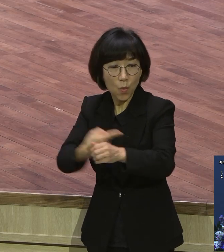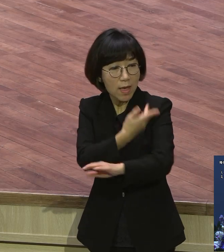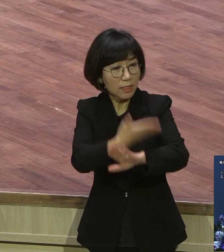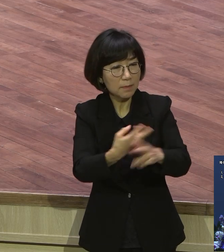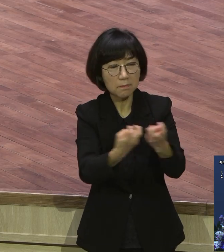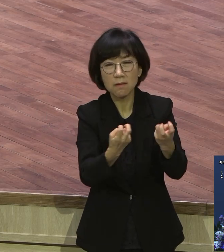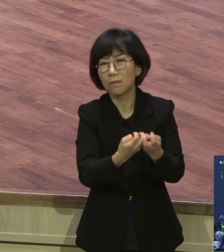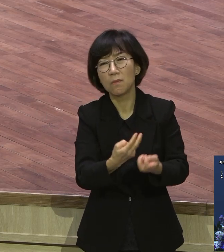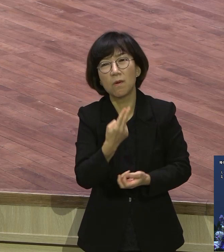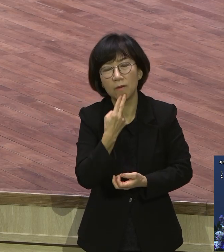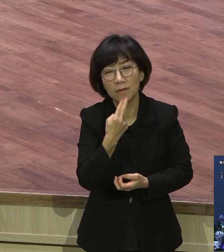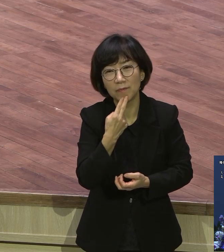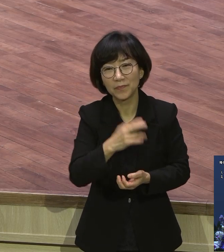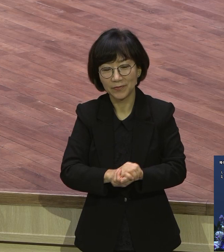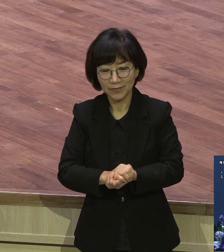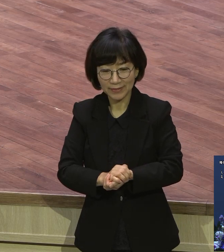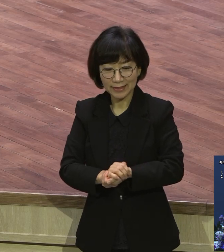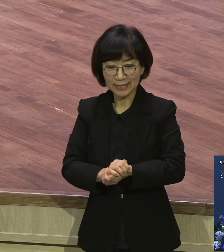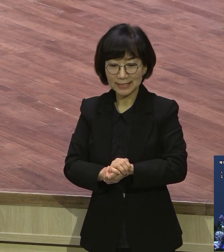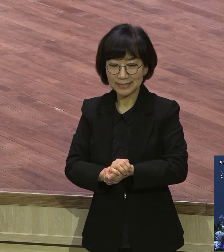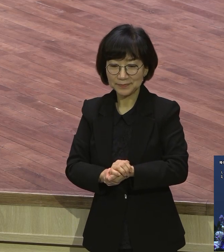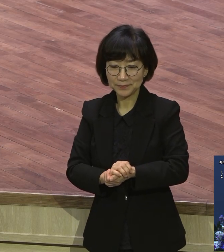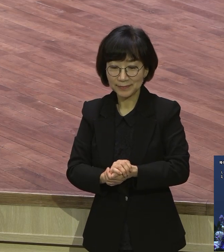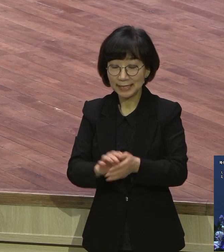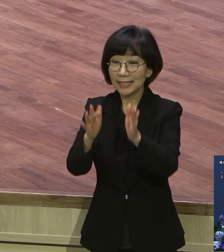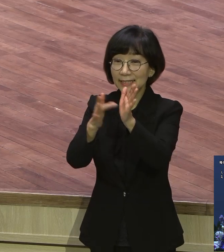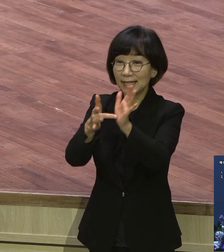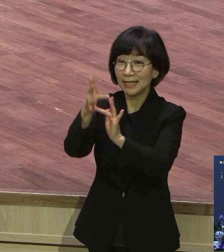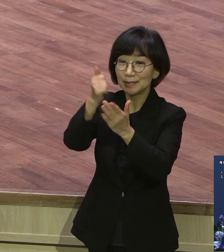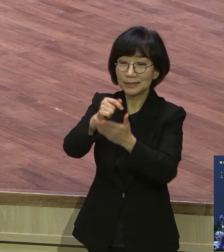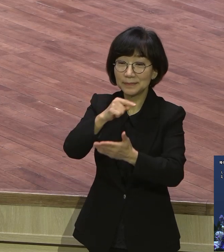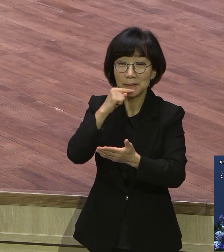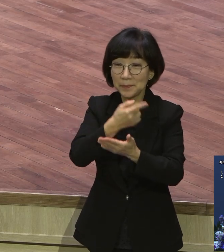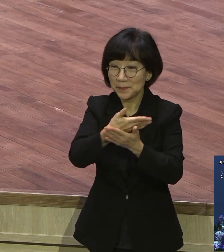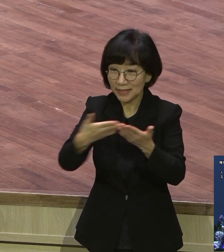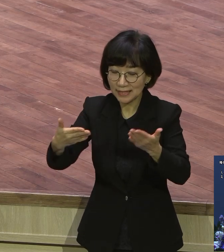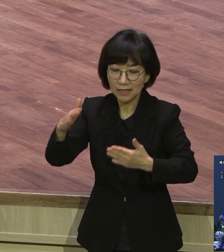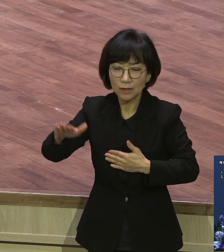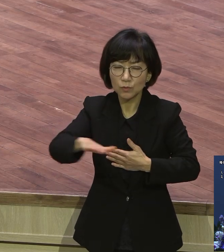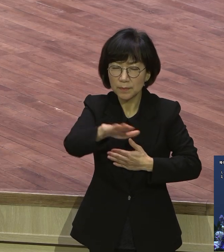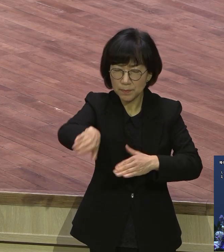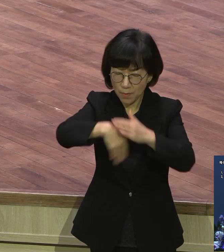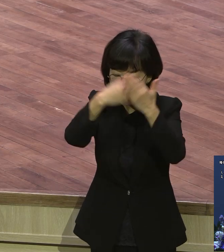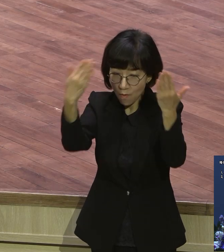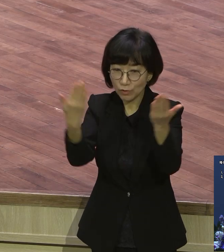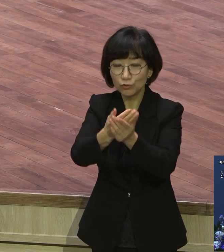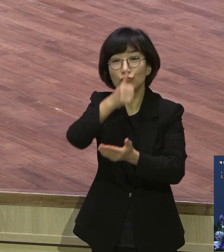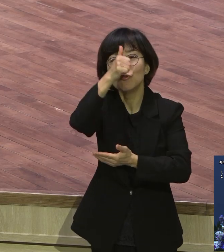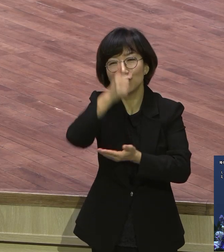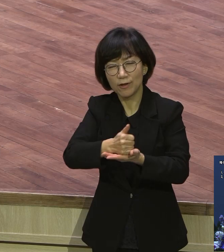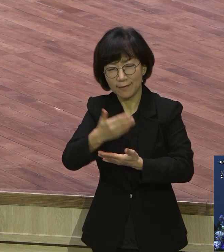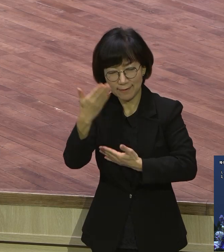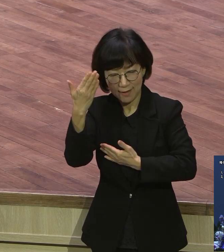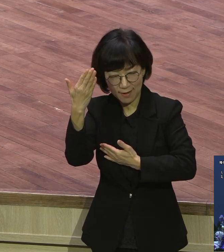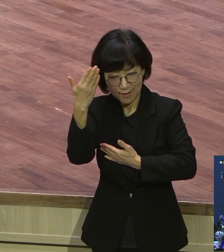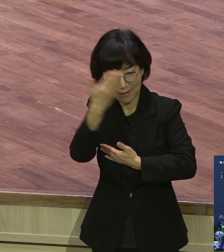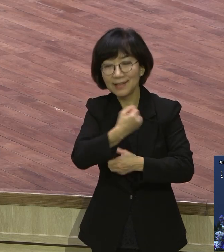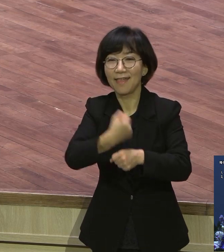가능해요 요한 1절 1장 7절에 예수의 피가 우리를 모든 죄에서 깨끗게 하실 것이오